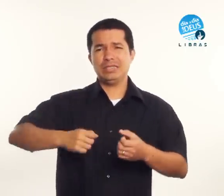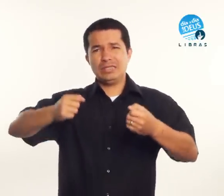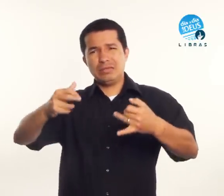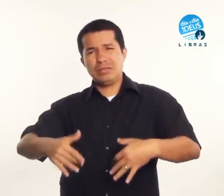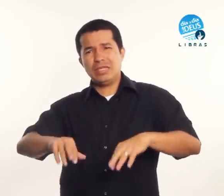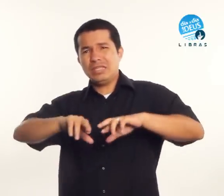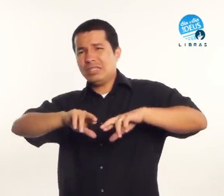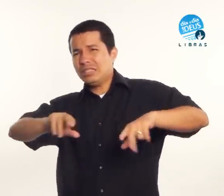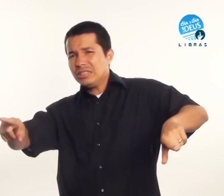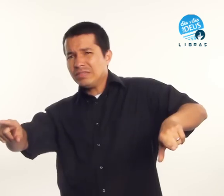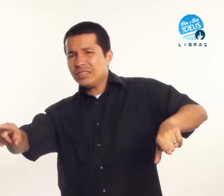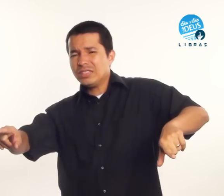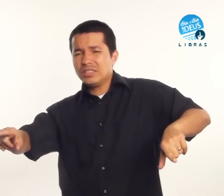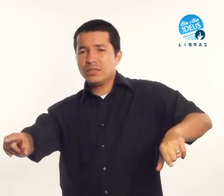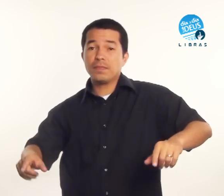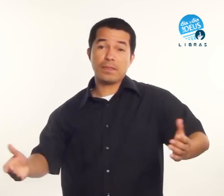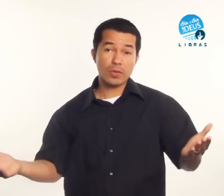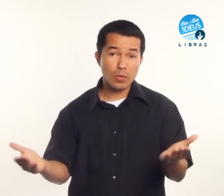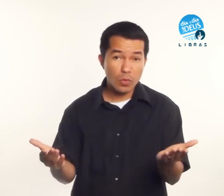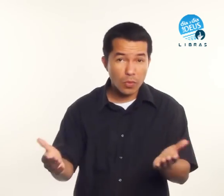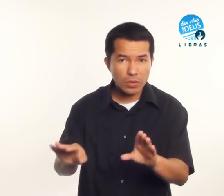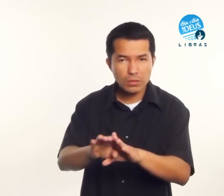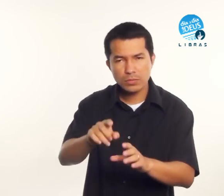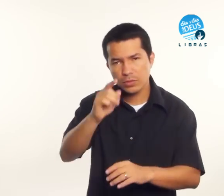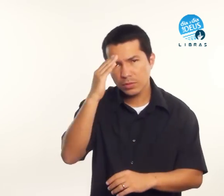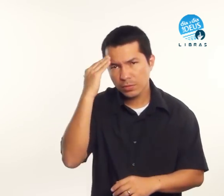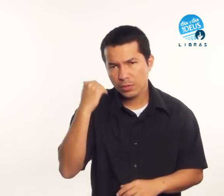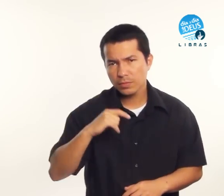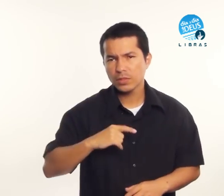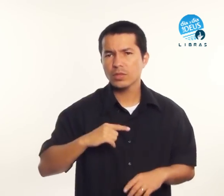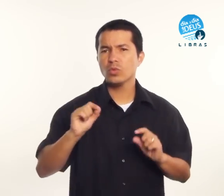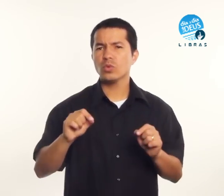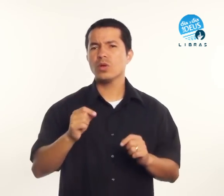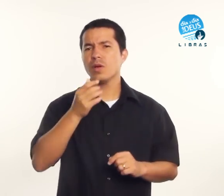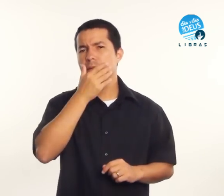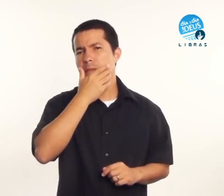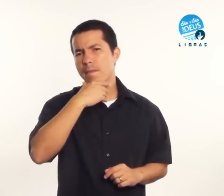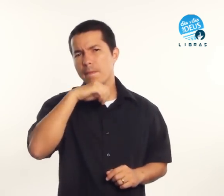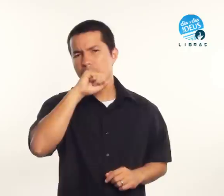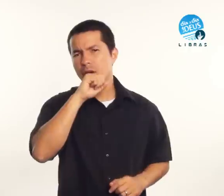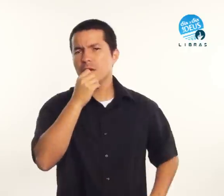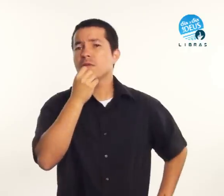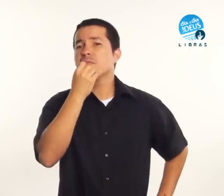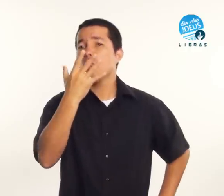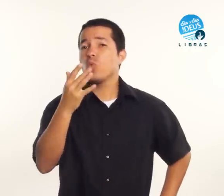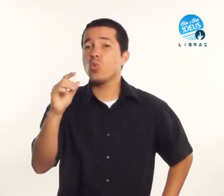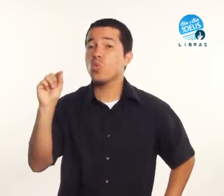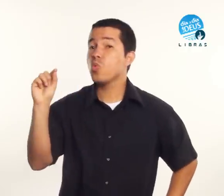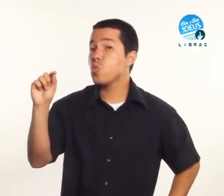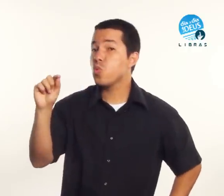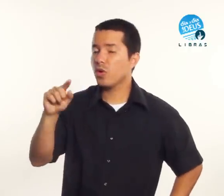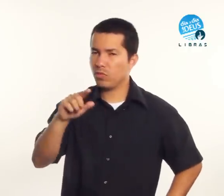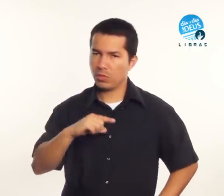quebrando. De repente a gente imagina que ser um bom pai é levar um filho a uma